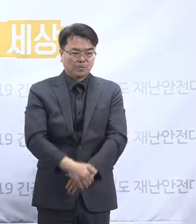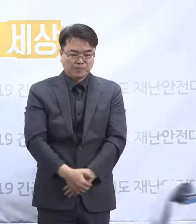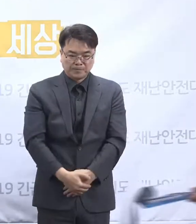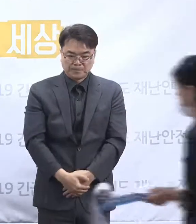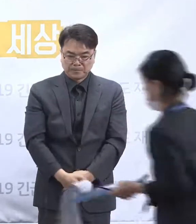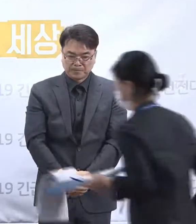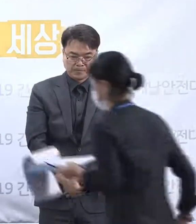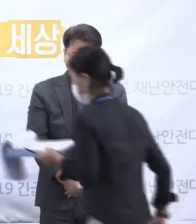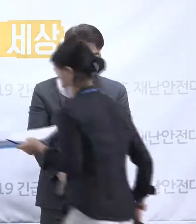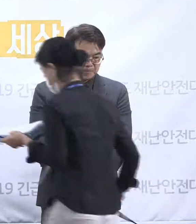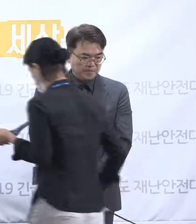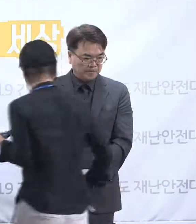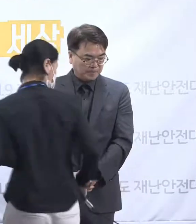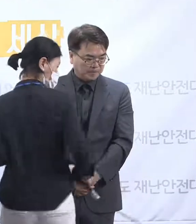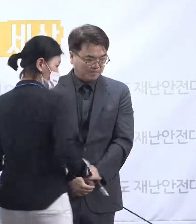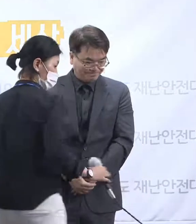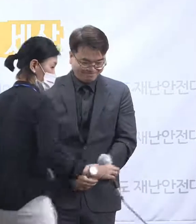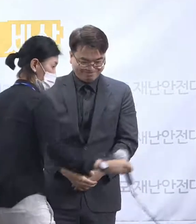네,